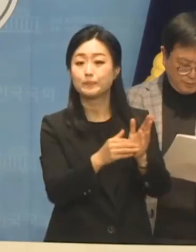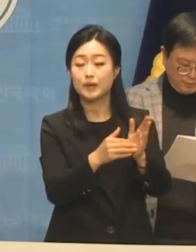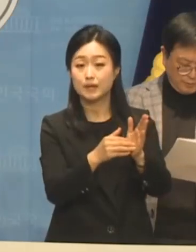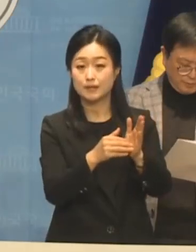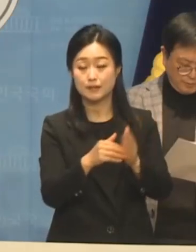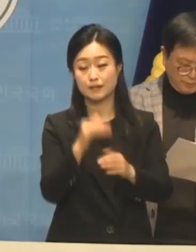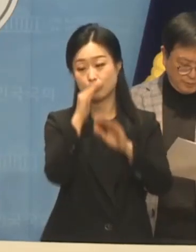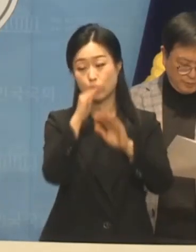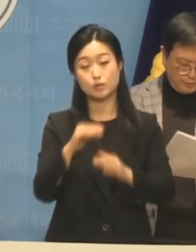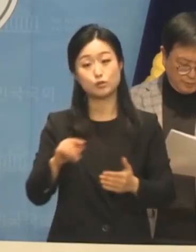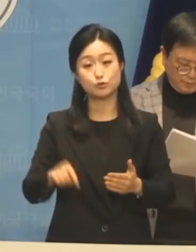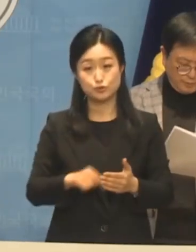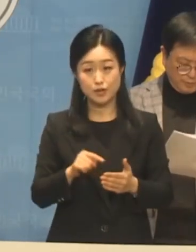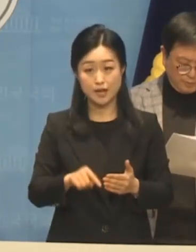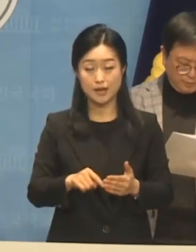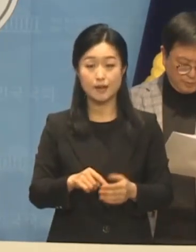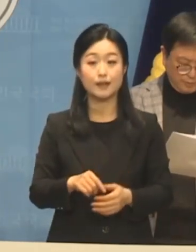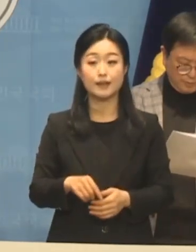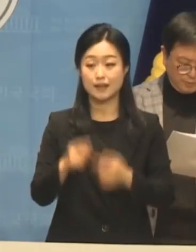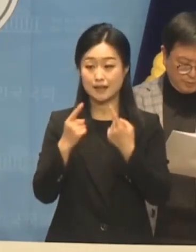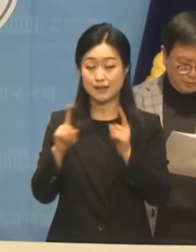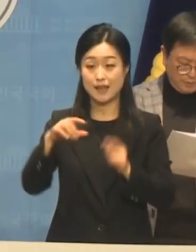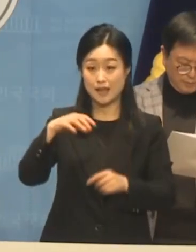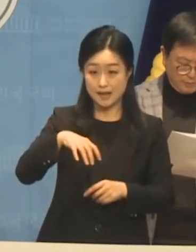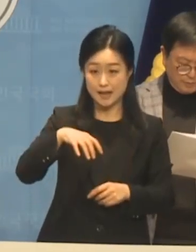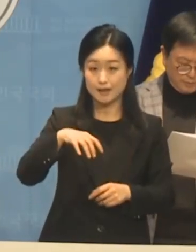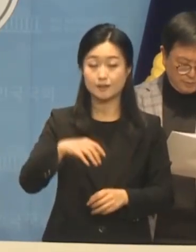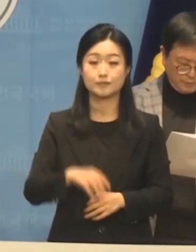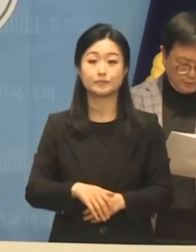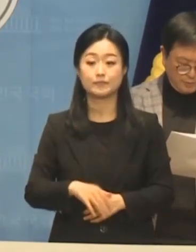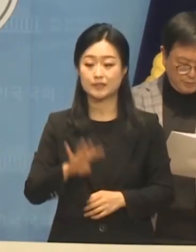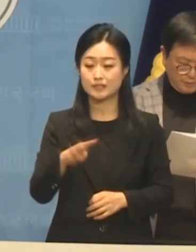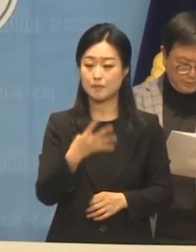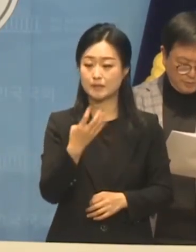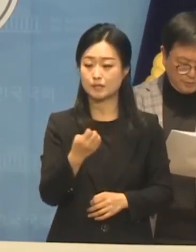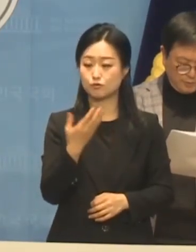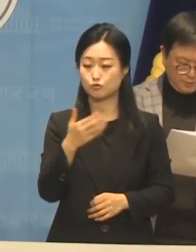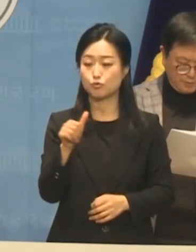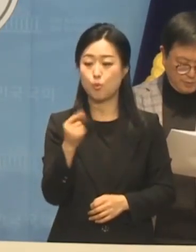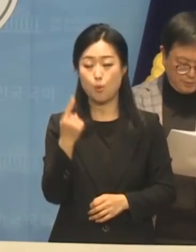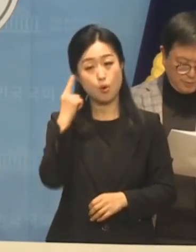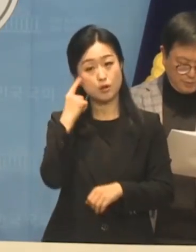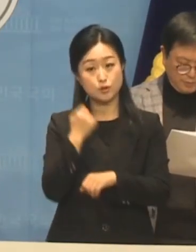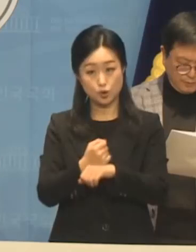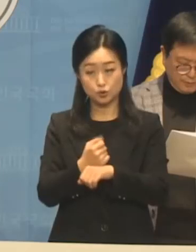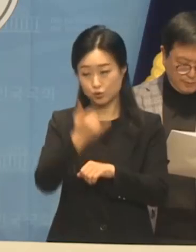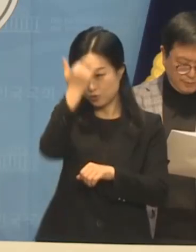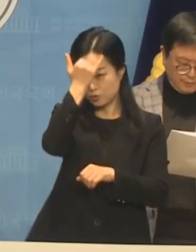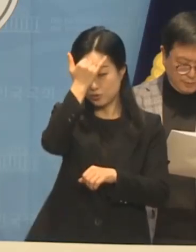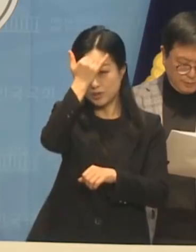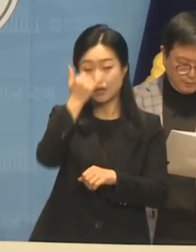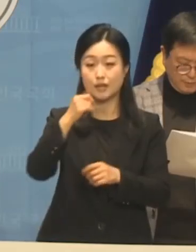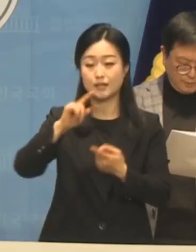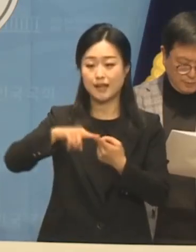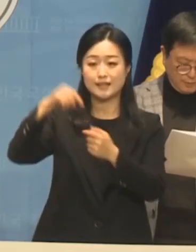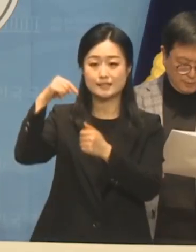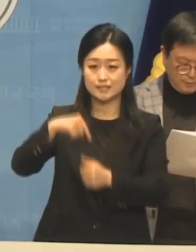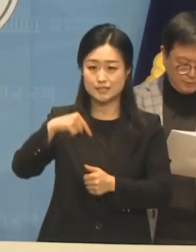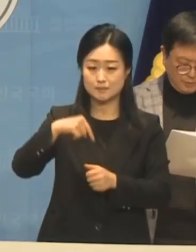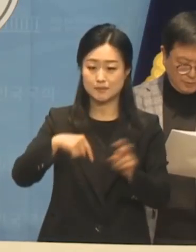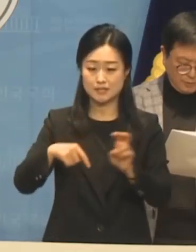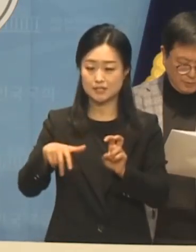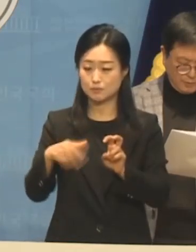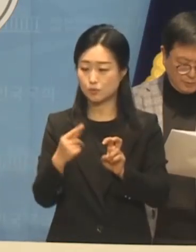이 과정에서 숙명여대는 교육부 훈령 제449호 연구윤리 확보를 위한 지침